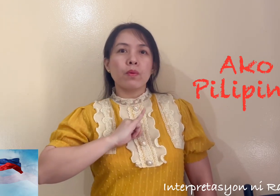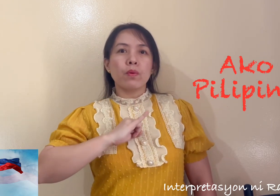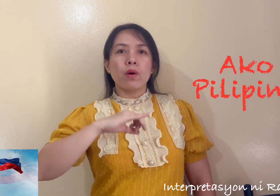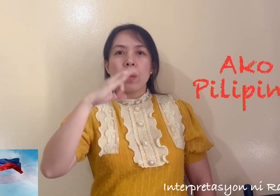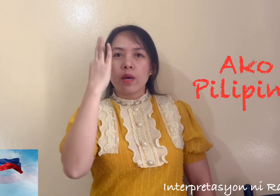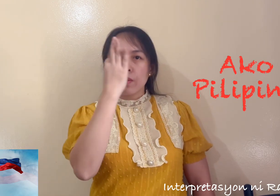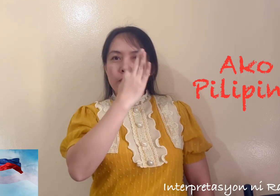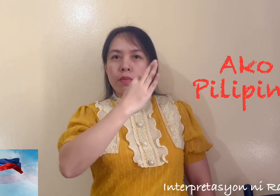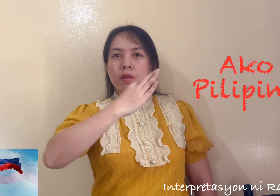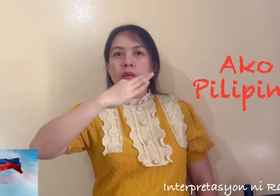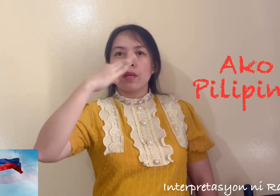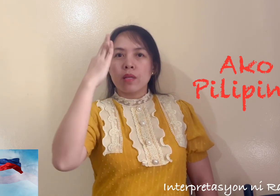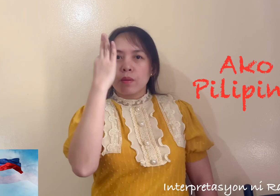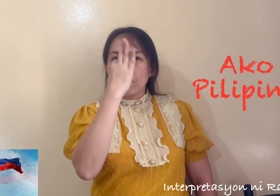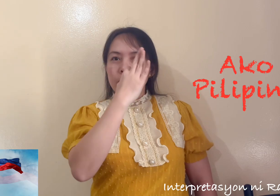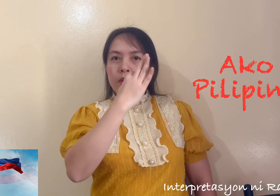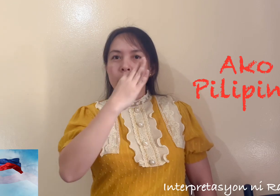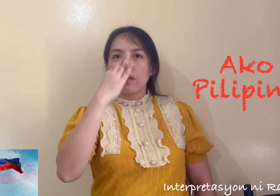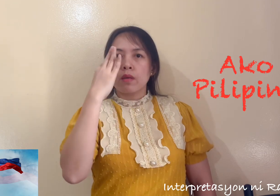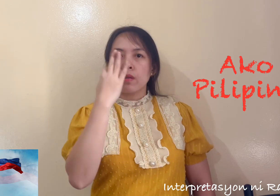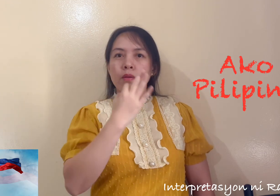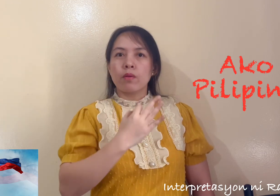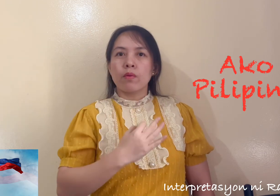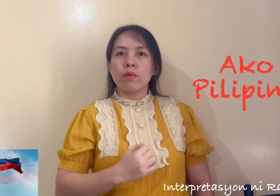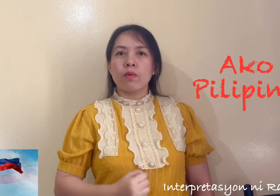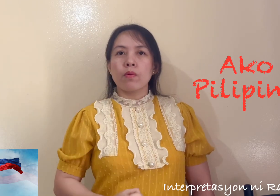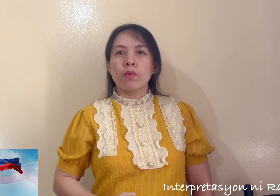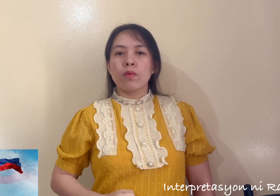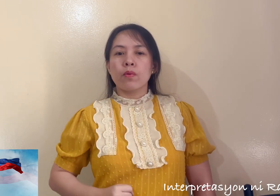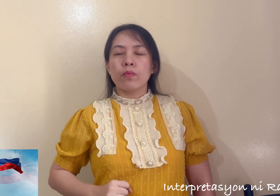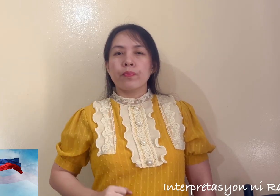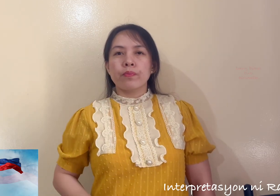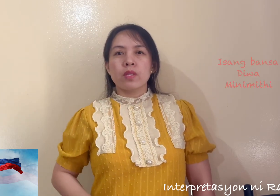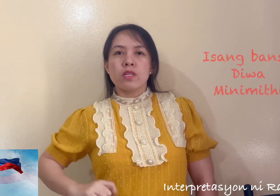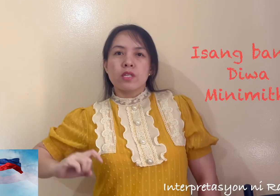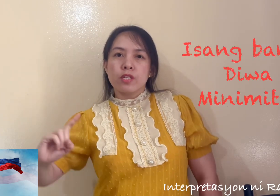ako ay Pilipino,